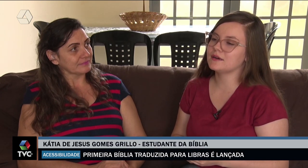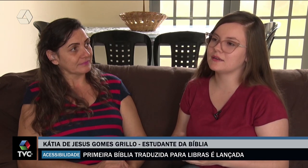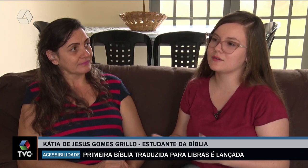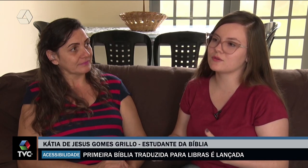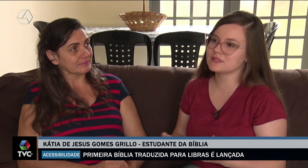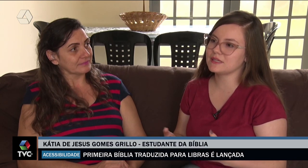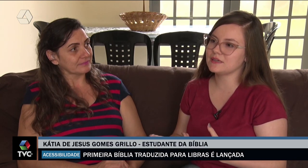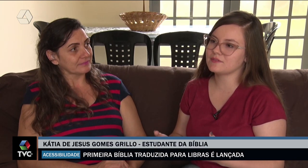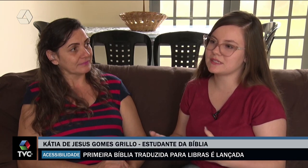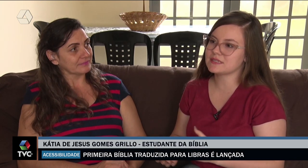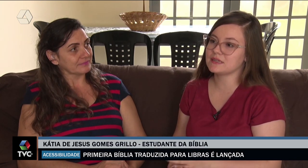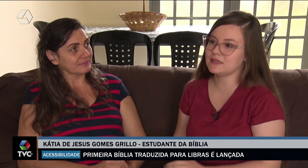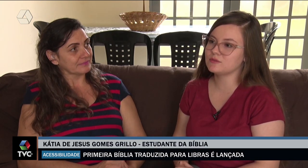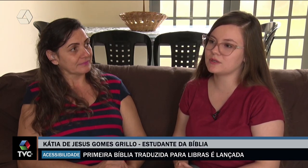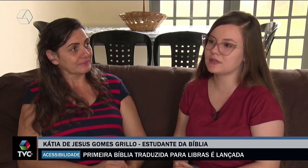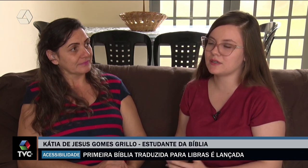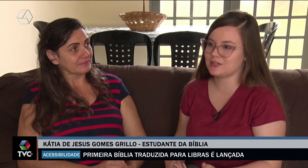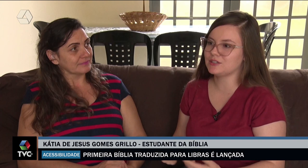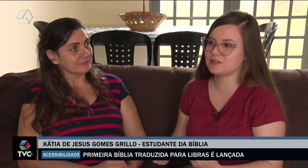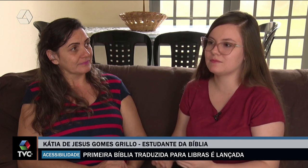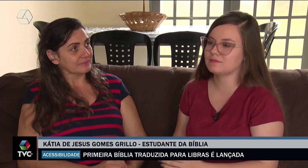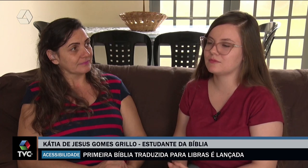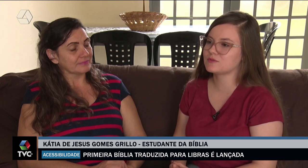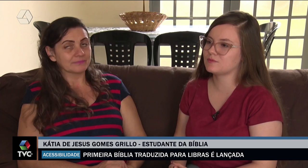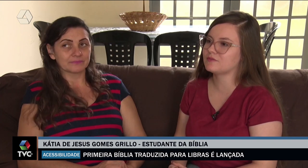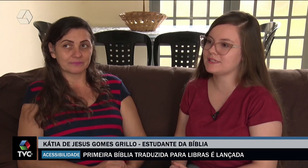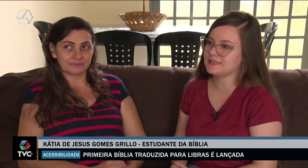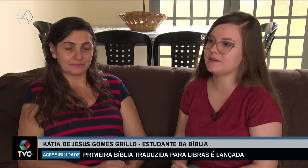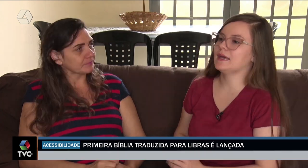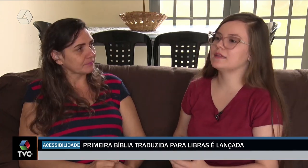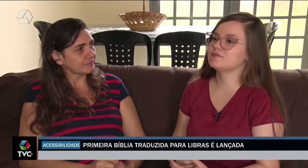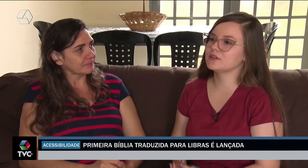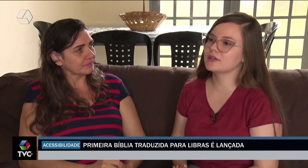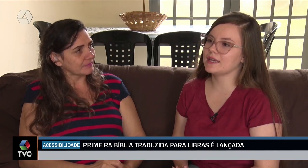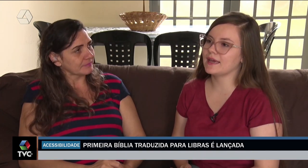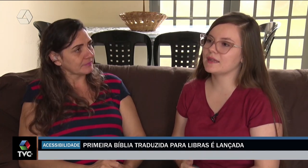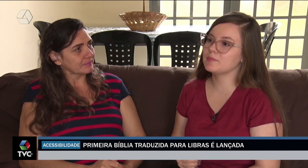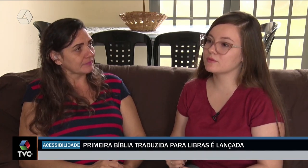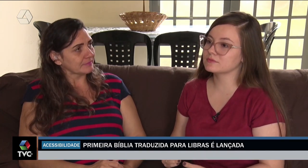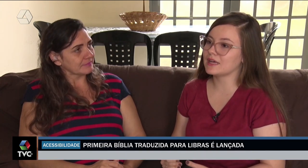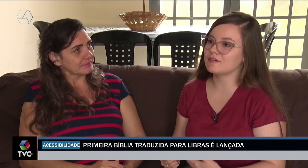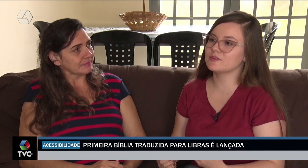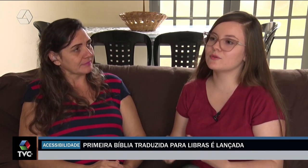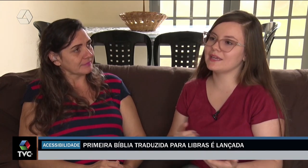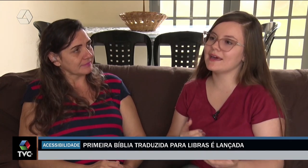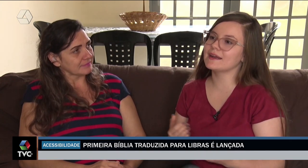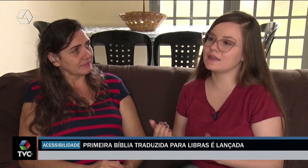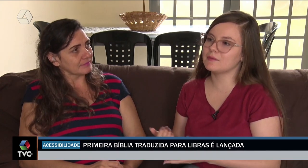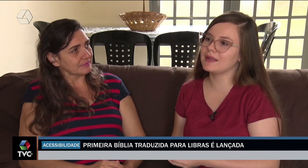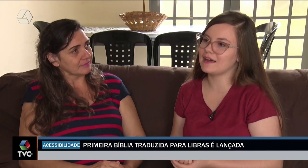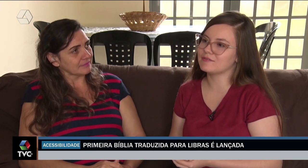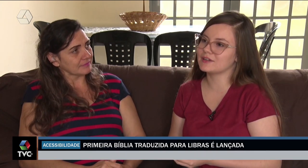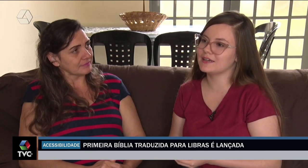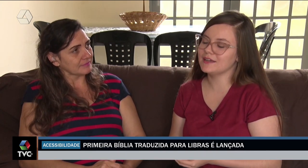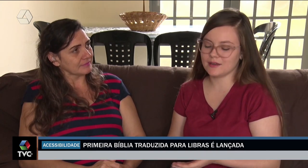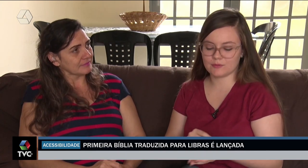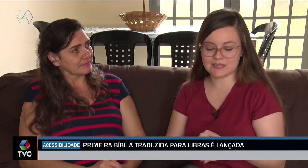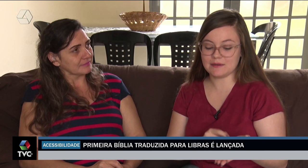não conseguia fazer essa leitura que a gente costuma fazer. Ela falou que ela perguntava o que era aquela palavra, né? Por exemplo,